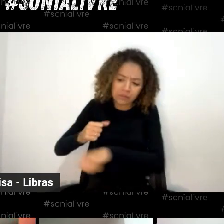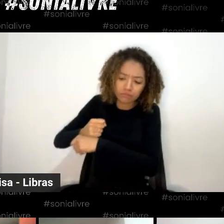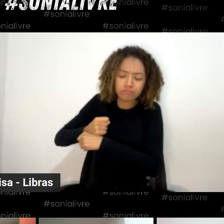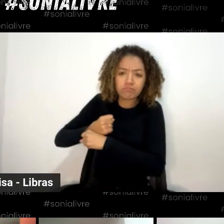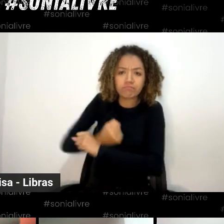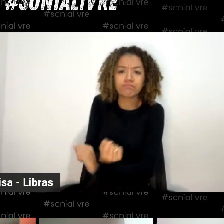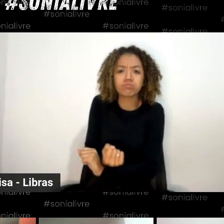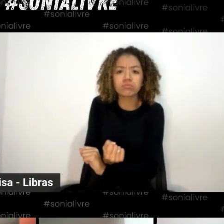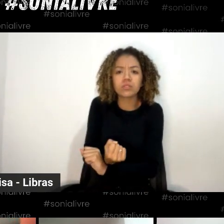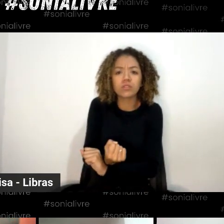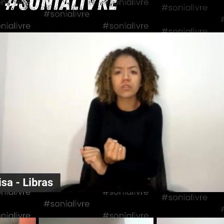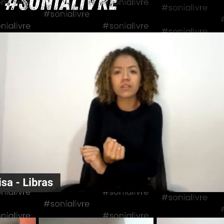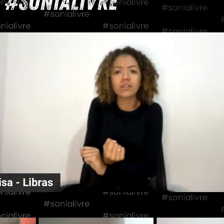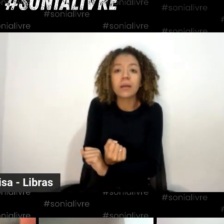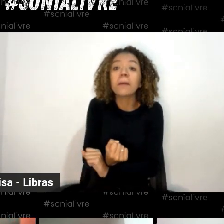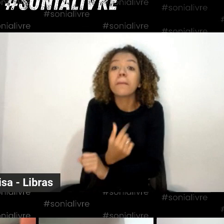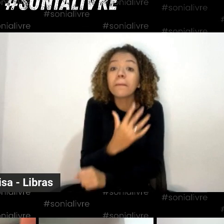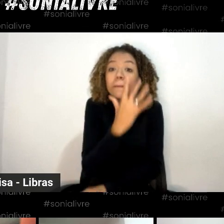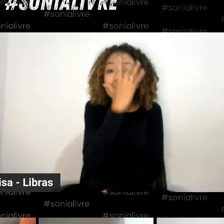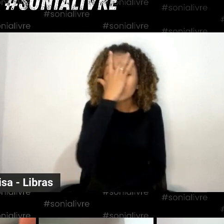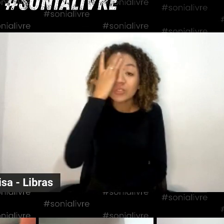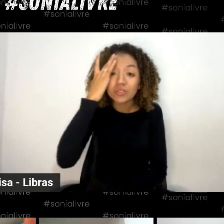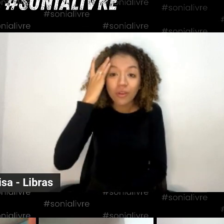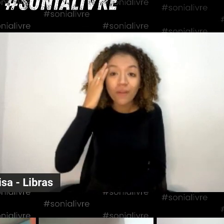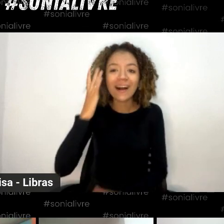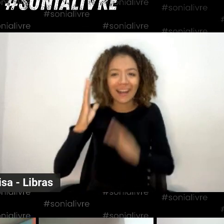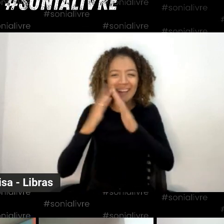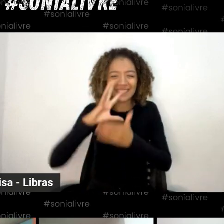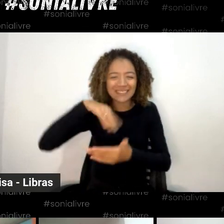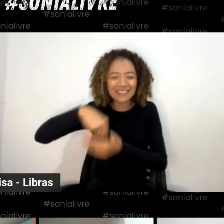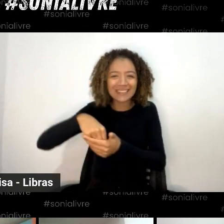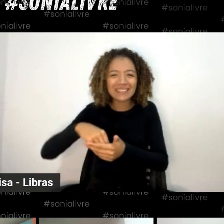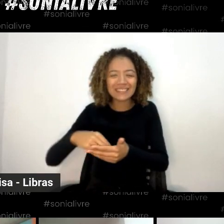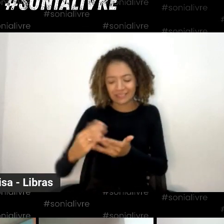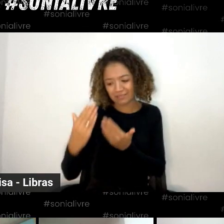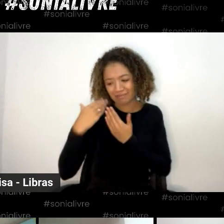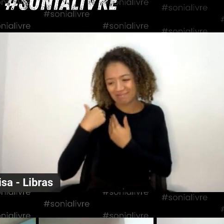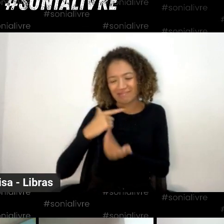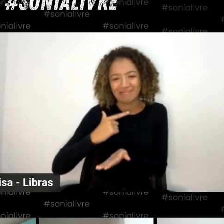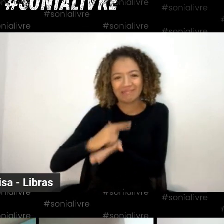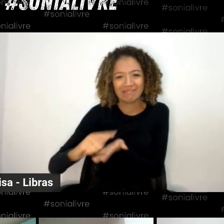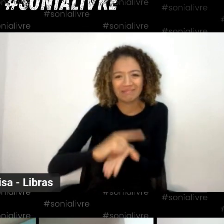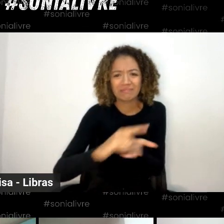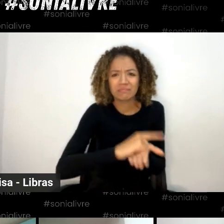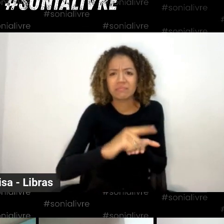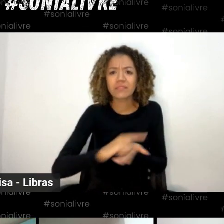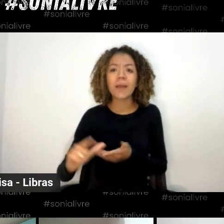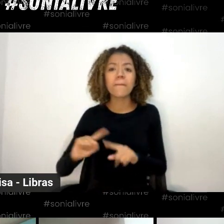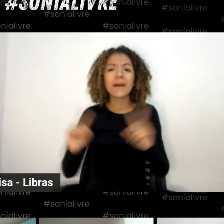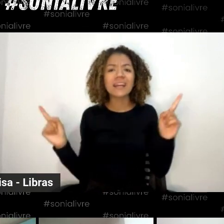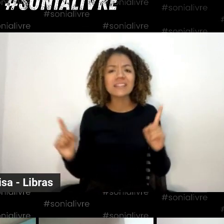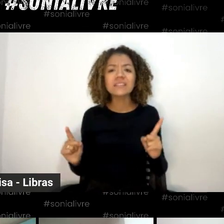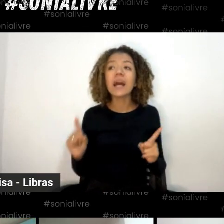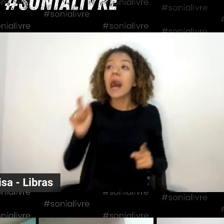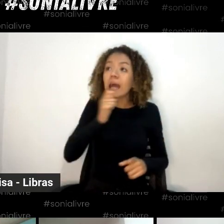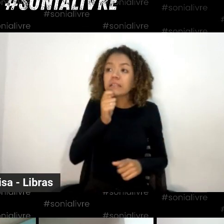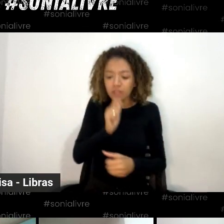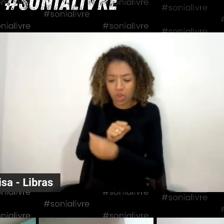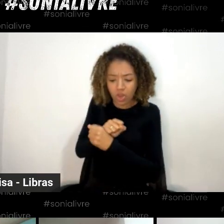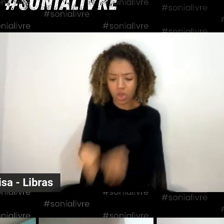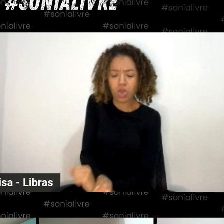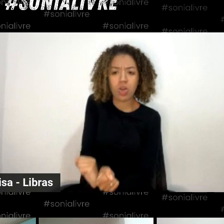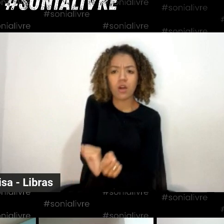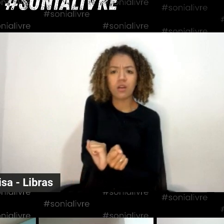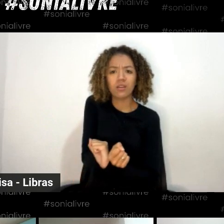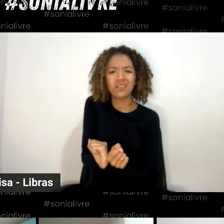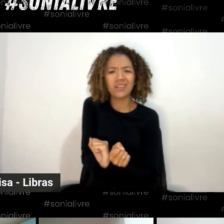fala, trabalhadoras domésticas que são resgatadas em condições análogas à escravidão. O que